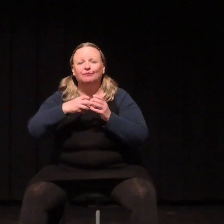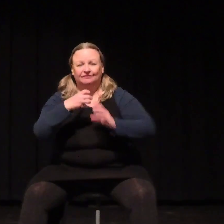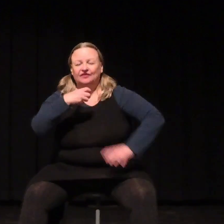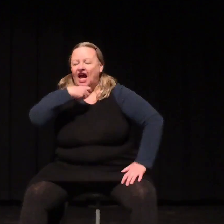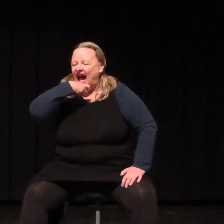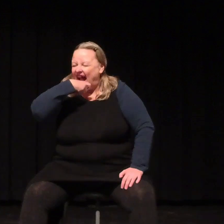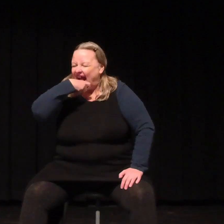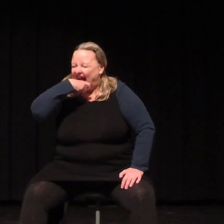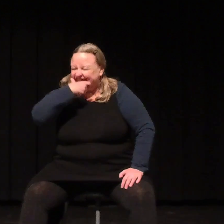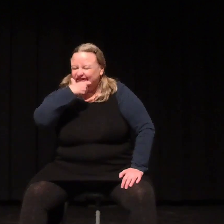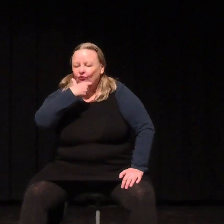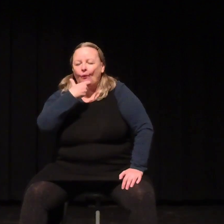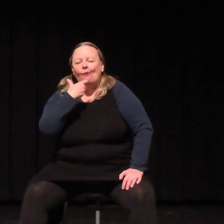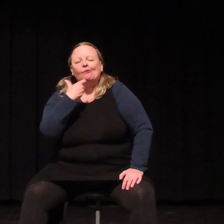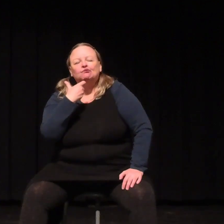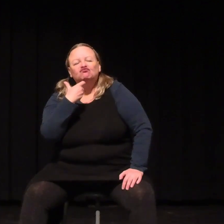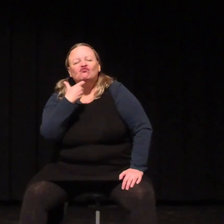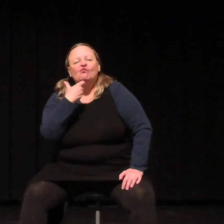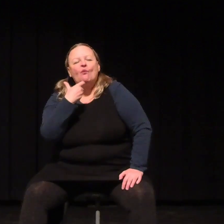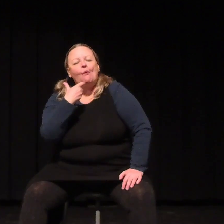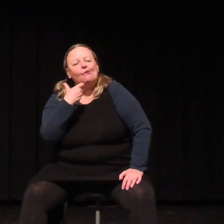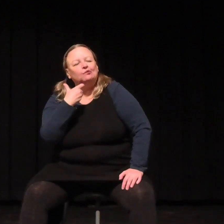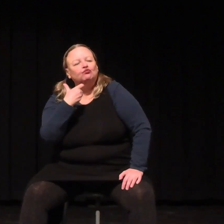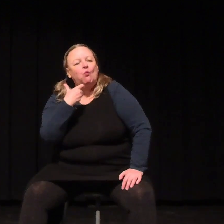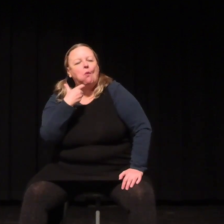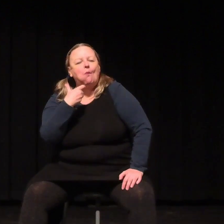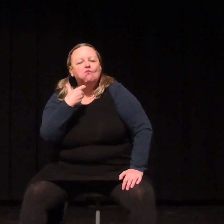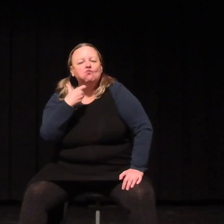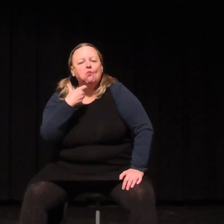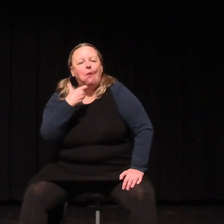Ça, là, la pomme, là.